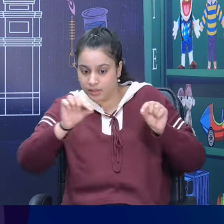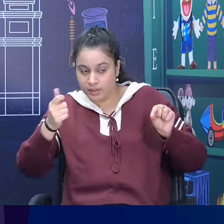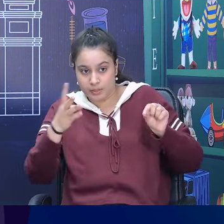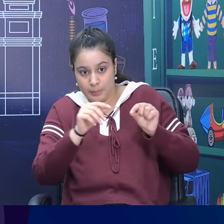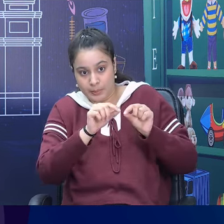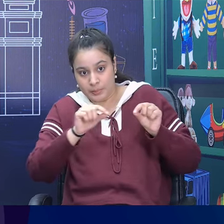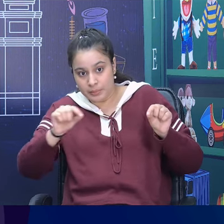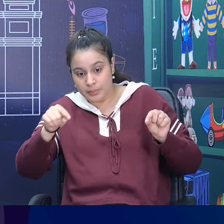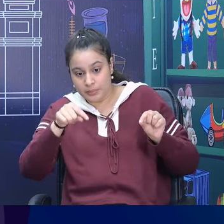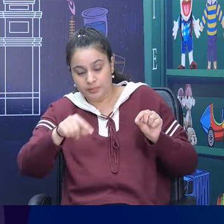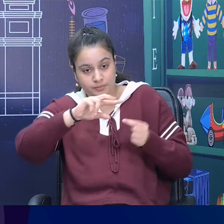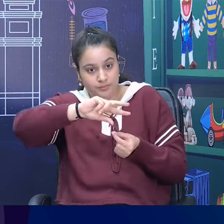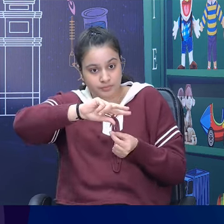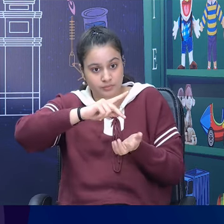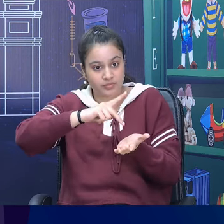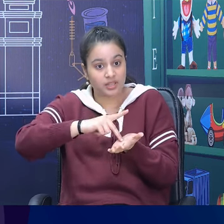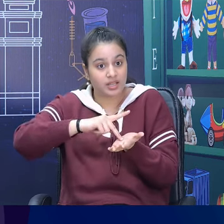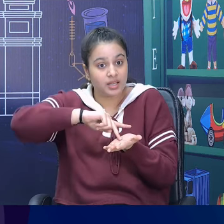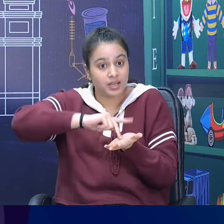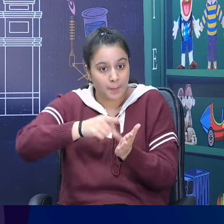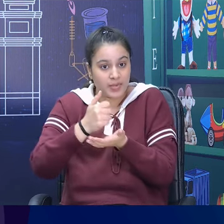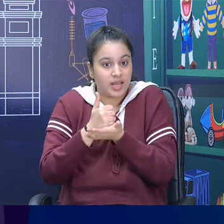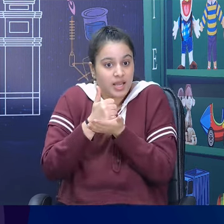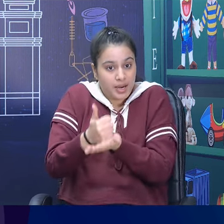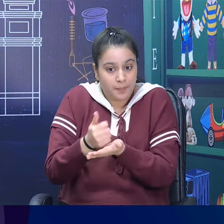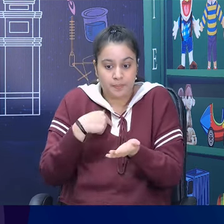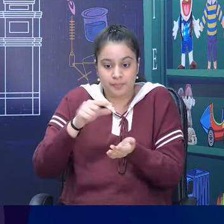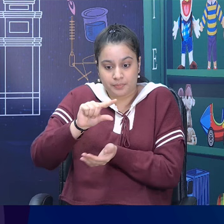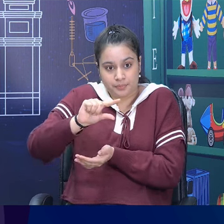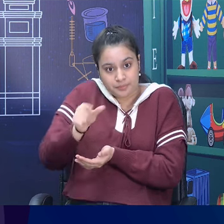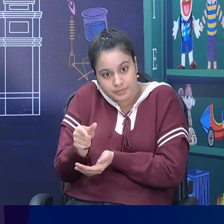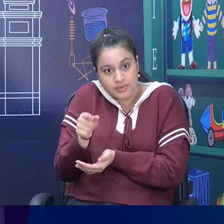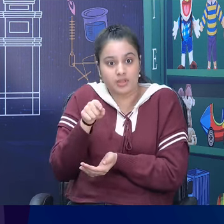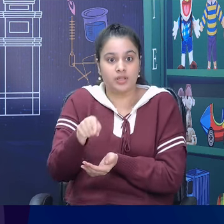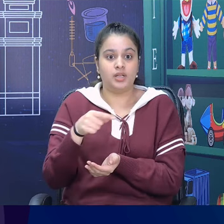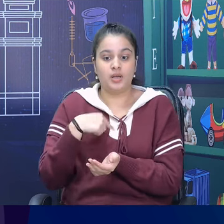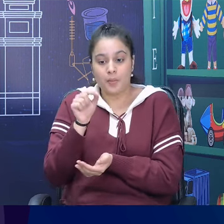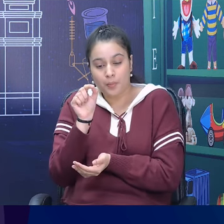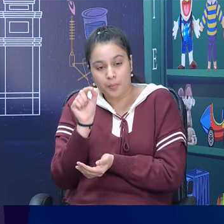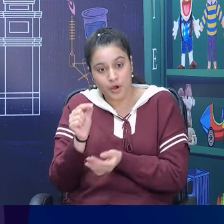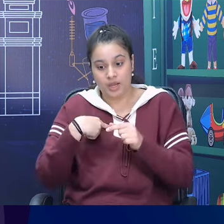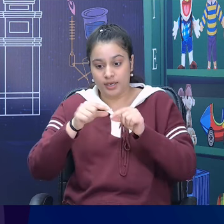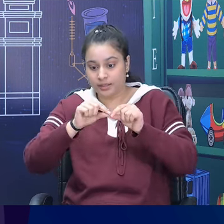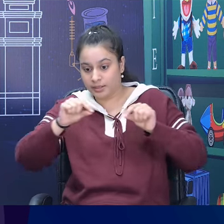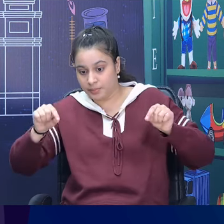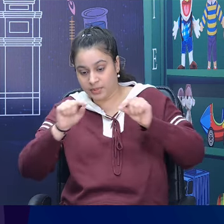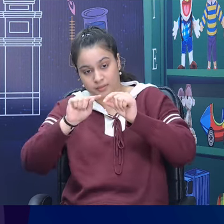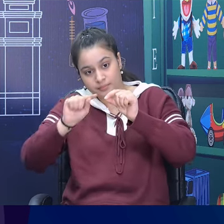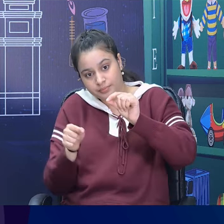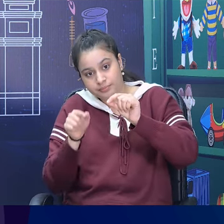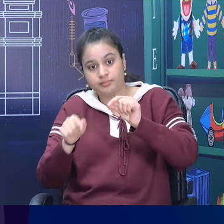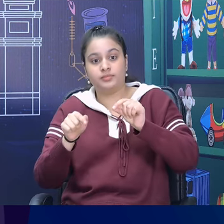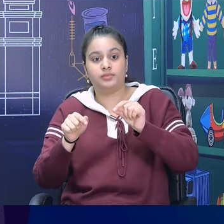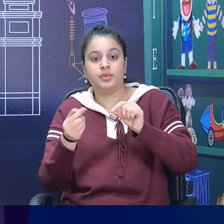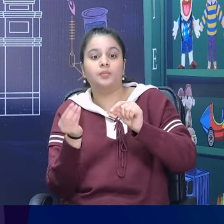उस √2 रेडियस को लेकर एक कंपास से हम एक आर्क ड्रॉ करेंगे नंबर लाइन पर और जिस पॉइंट पर वो नंबर लाइन को कट करती है वो पॉइंट हमारा